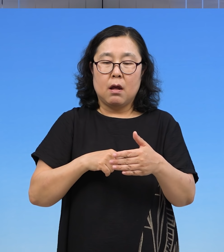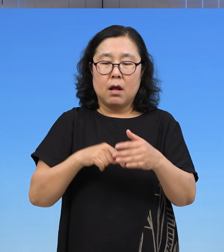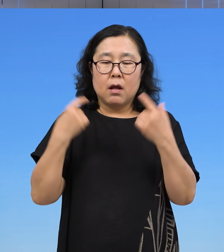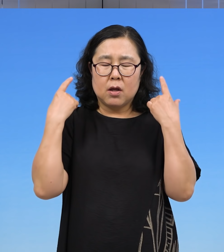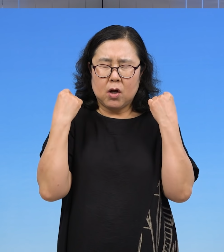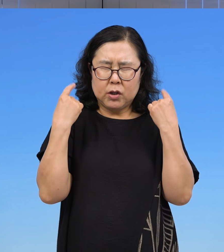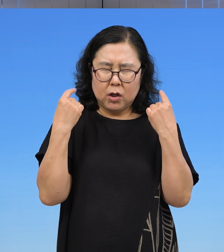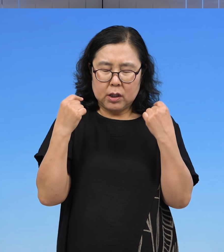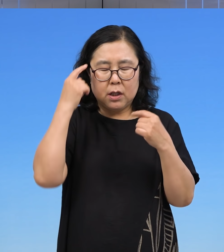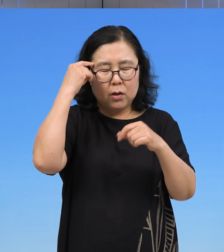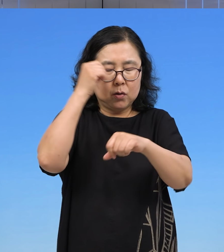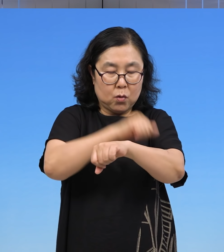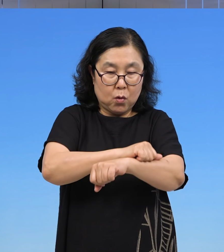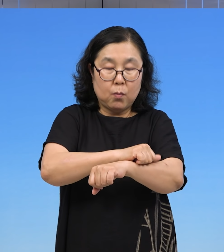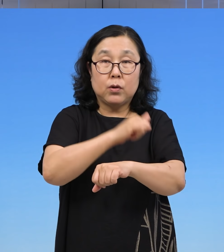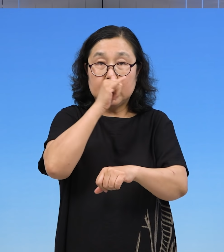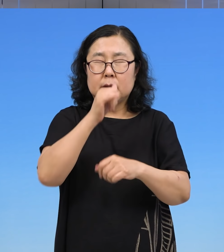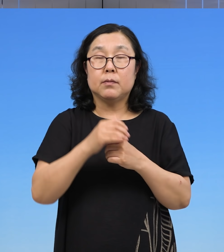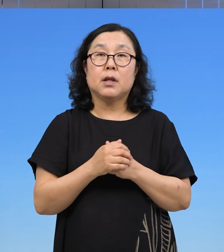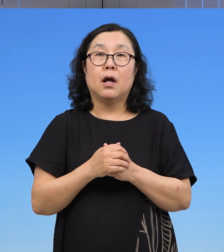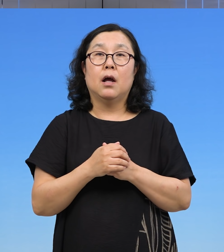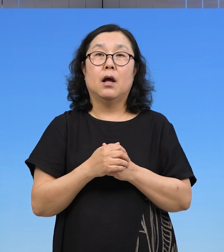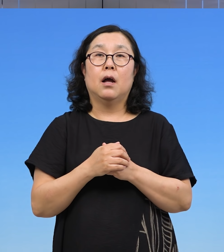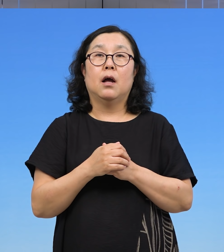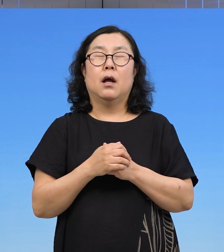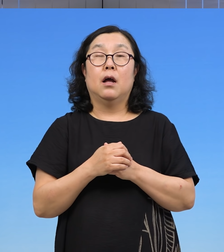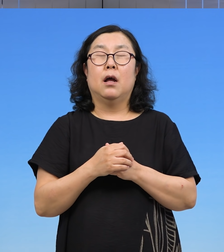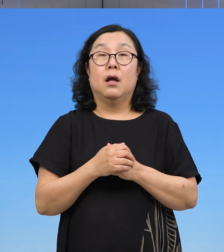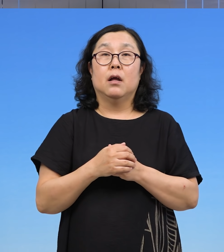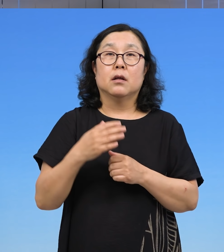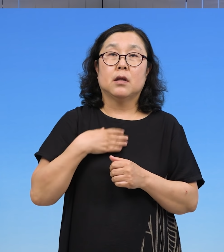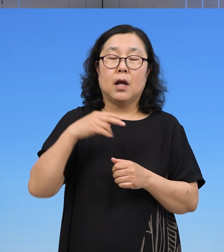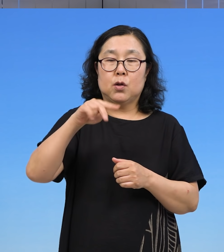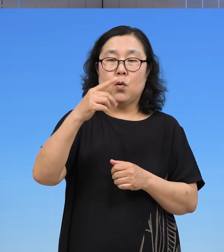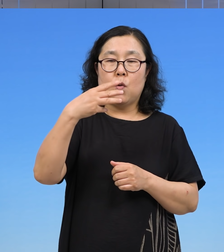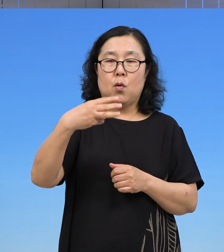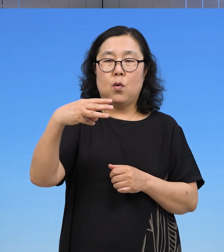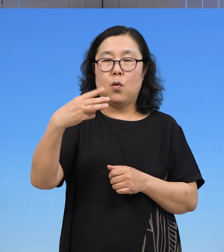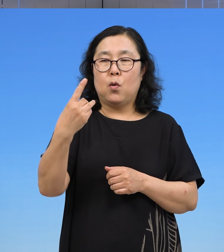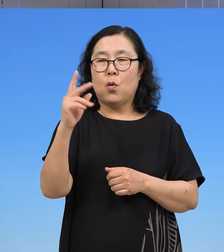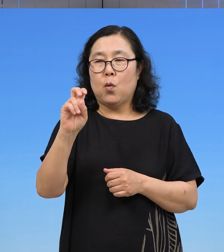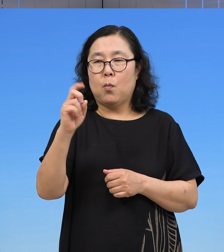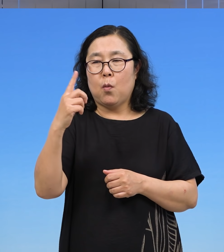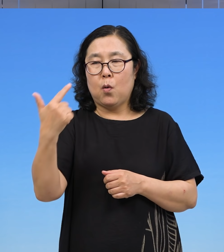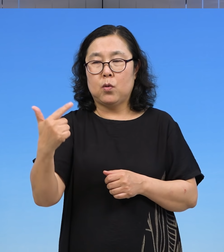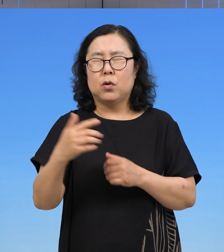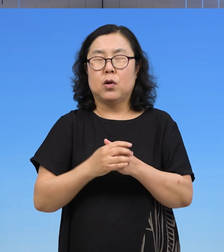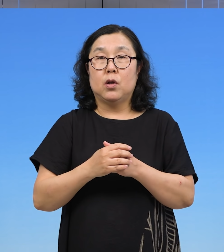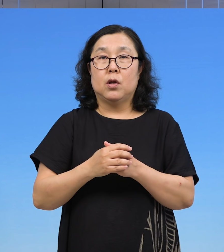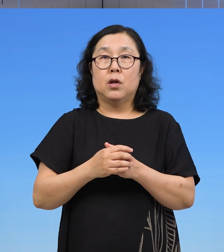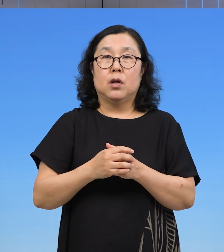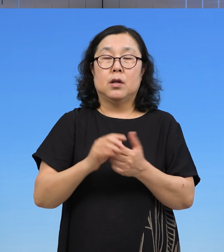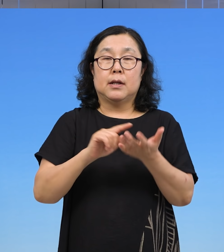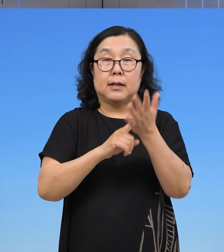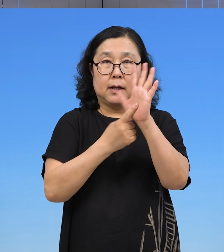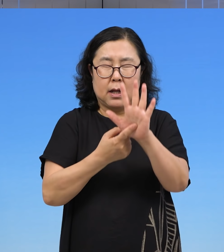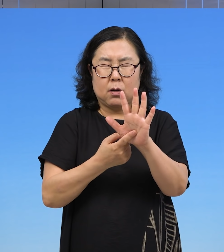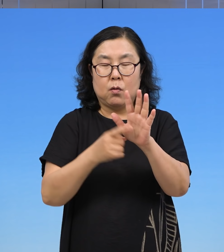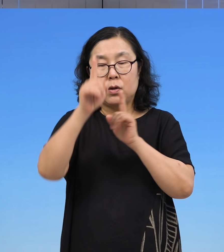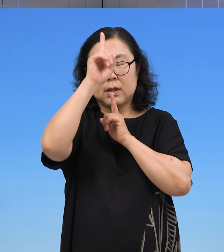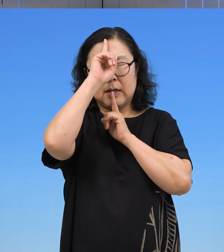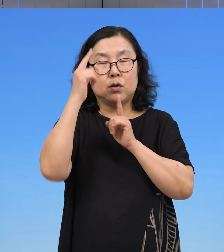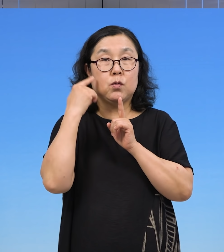있습니다 그리고 꽤 많은 사람들이 저의 솔로몬을 드러내고 고발하고 이천수